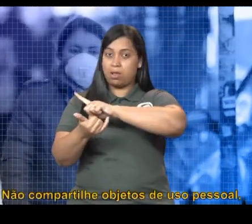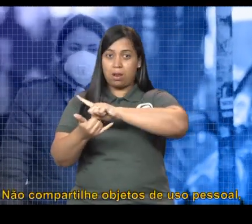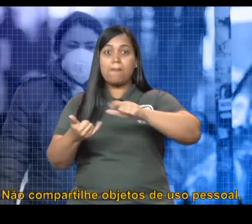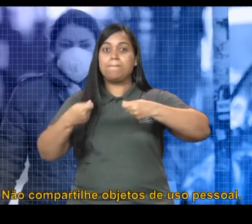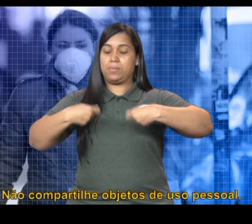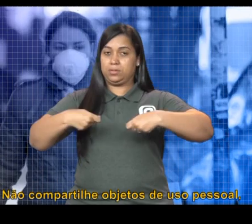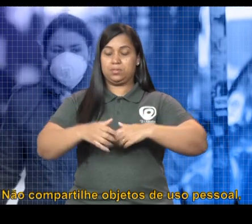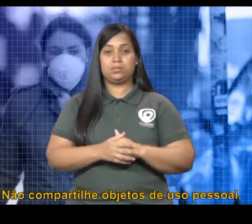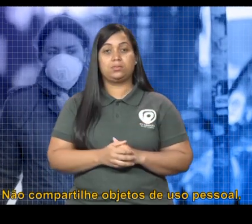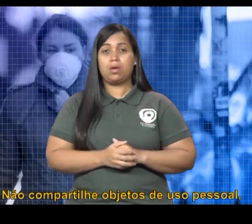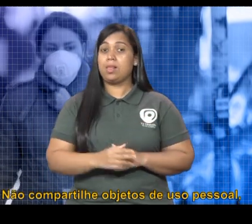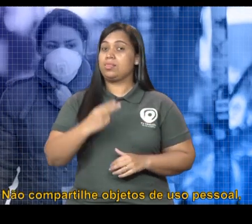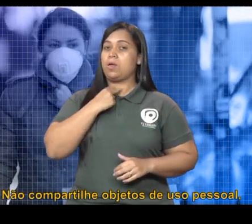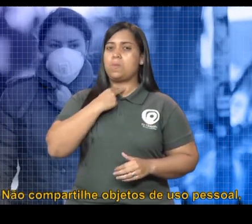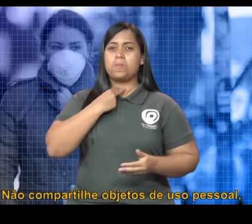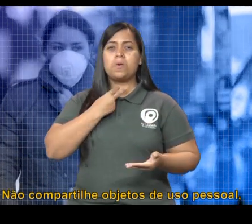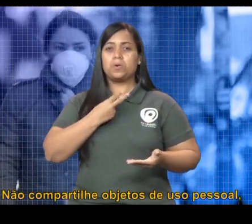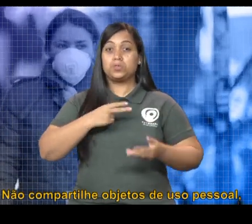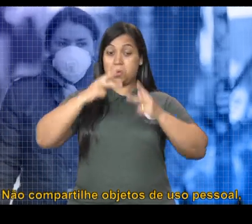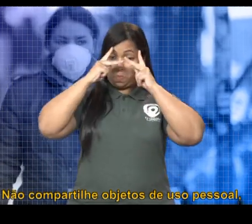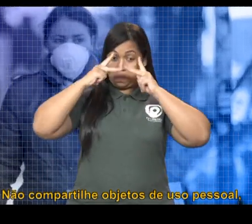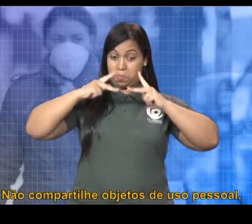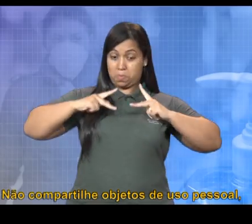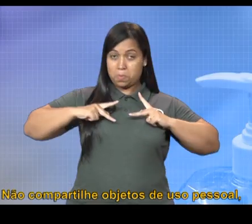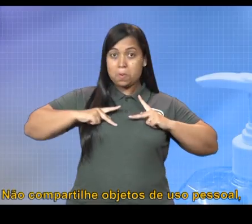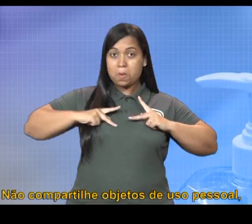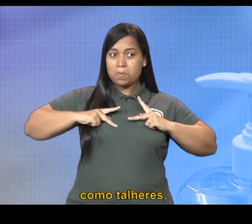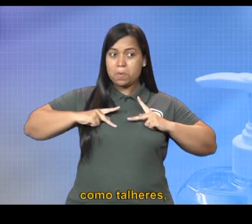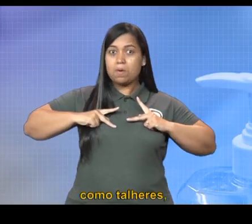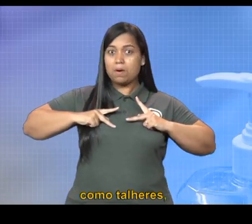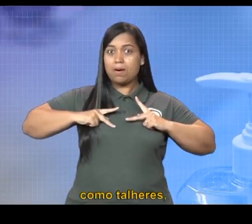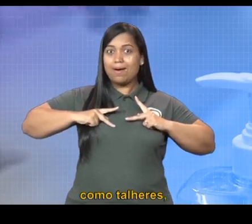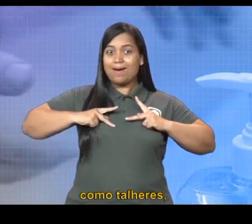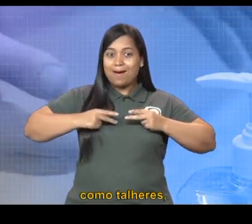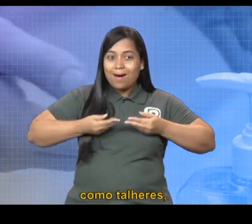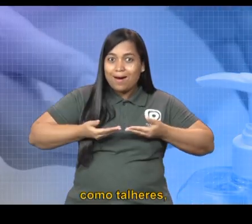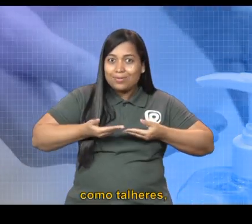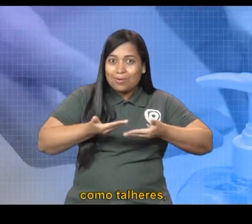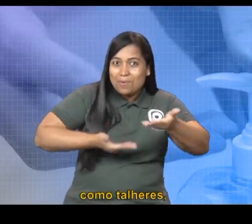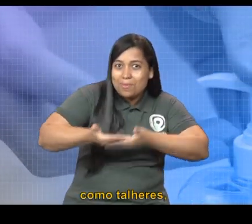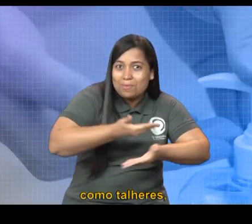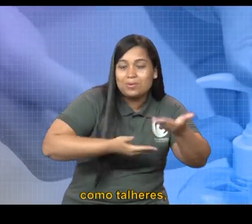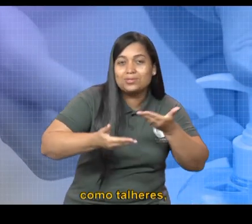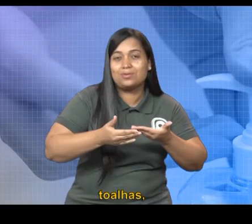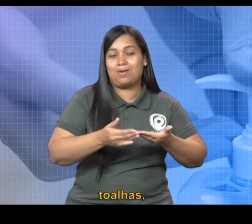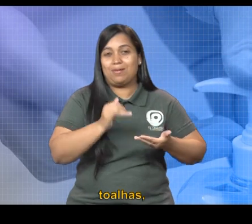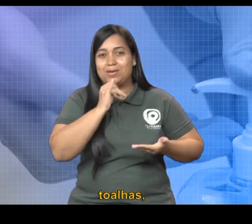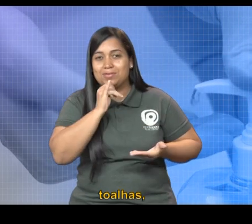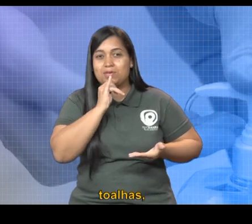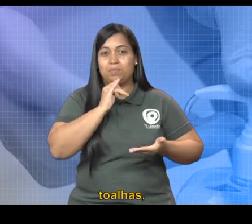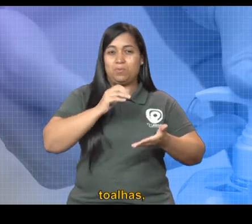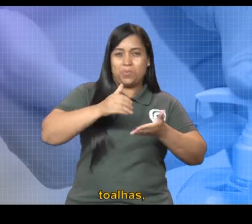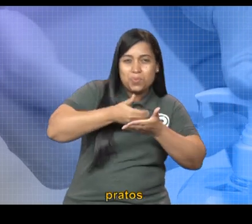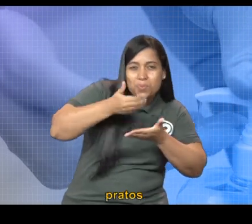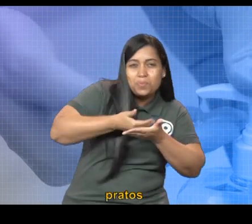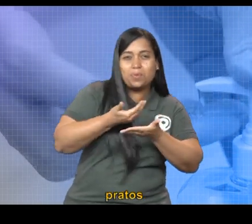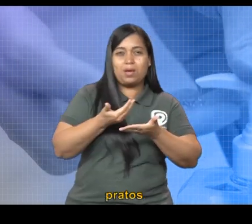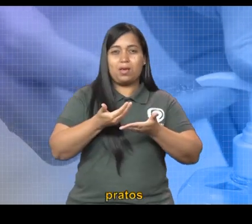Não compartilhe objetos de uso pessoal, como talheres, toalhas, pratos